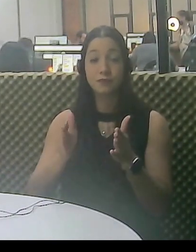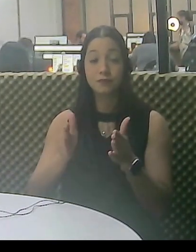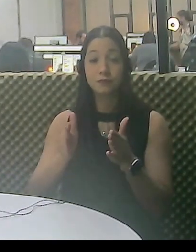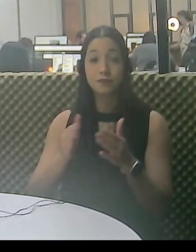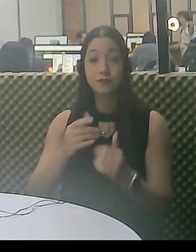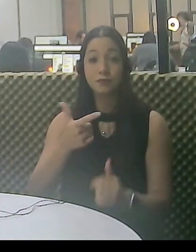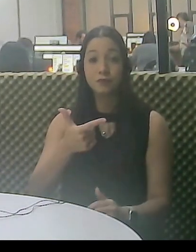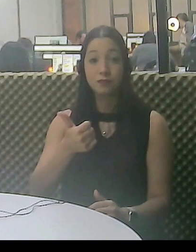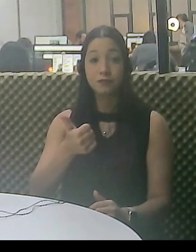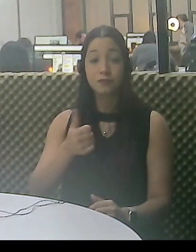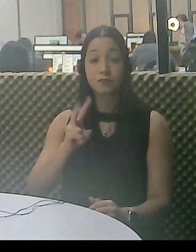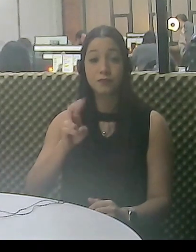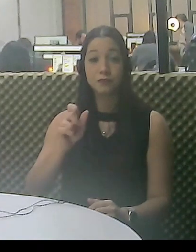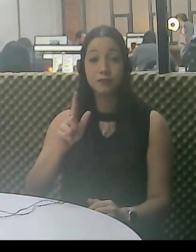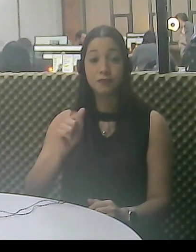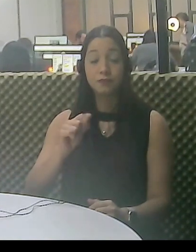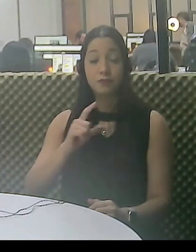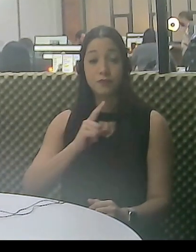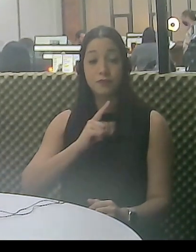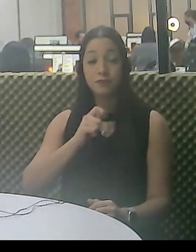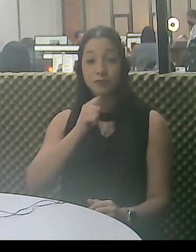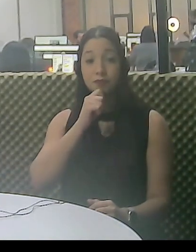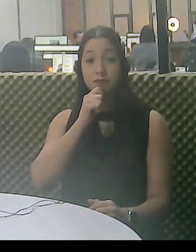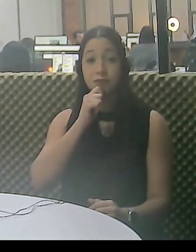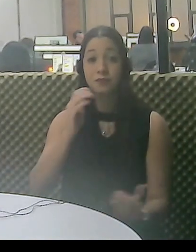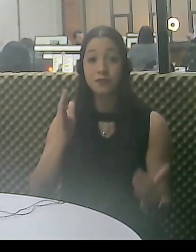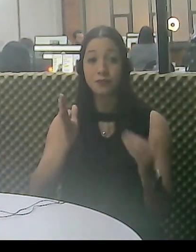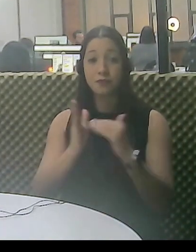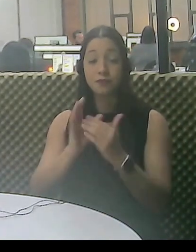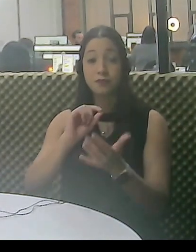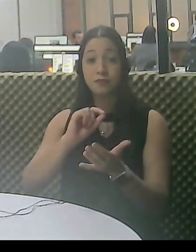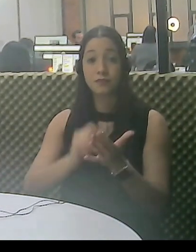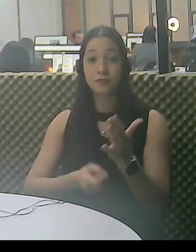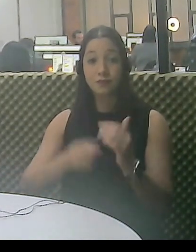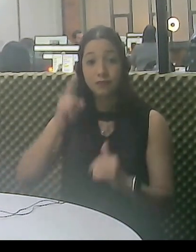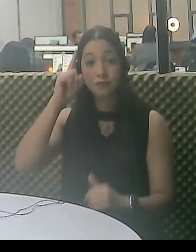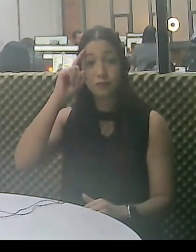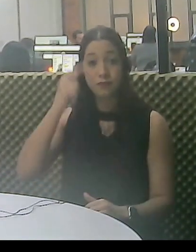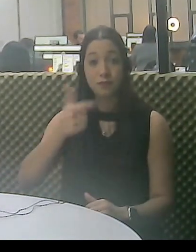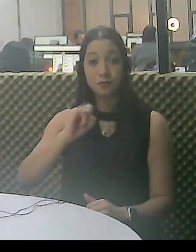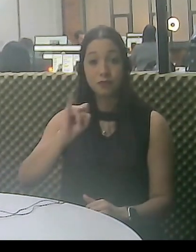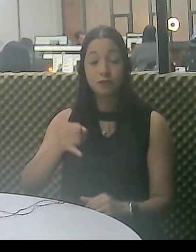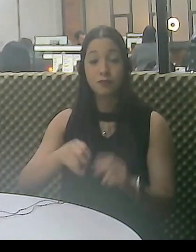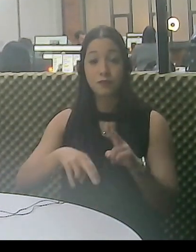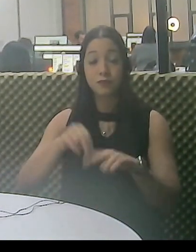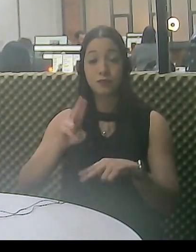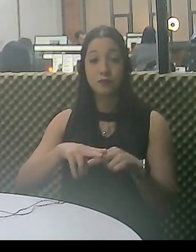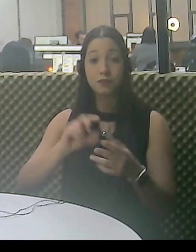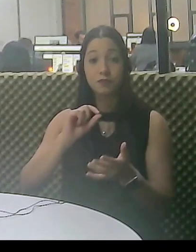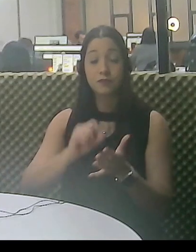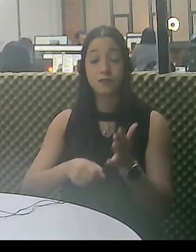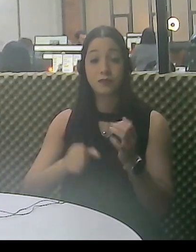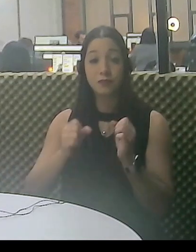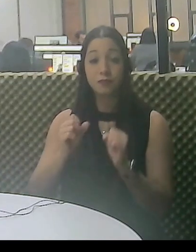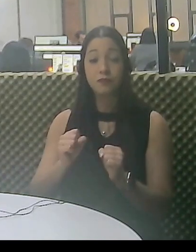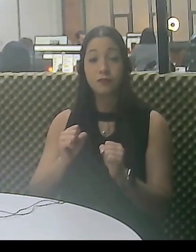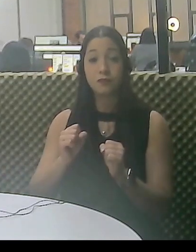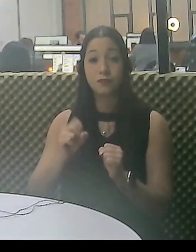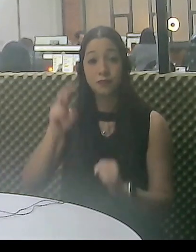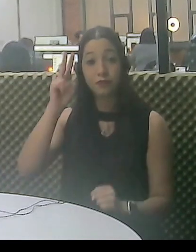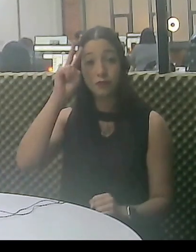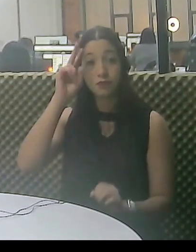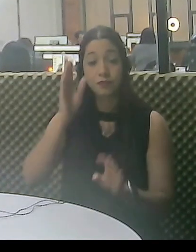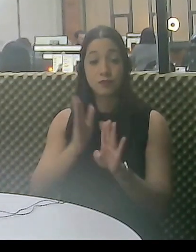as 21 vagas remanescentes. O prazo para cadastro termina no dia 2 de junho. As inscrições podem ser feitas de